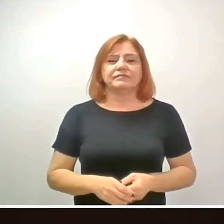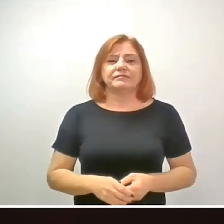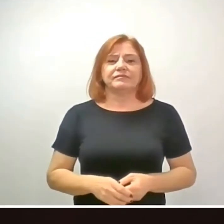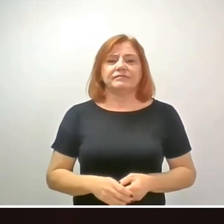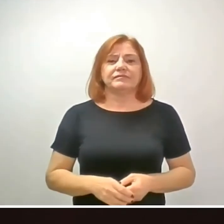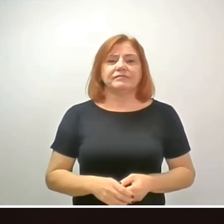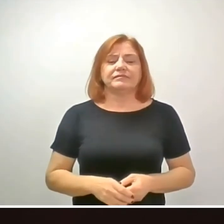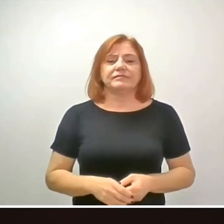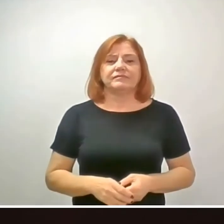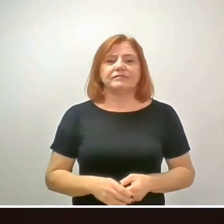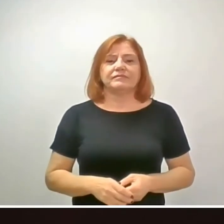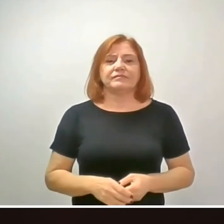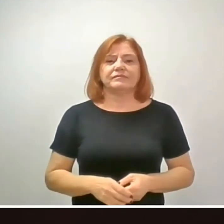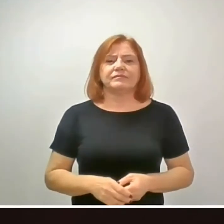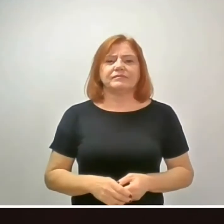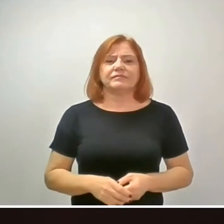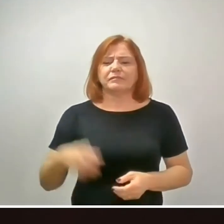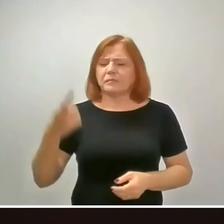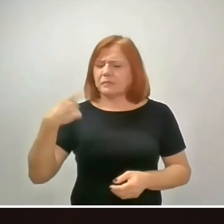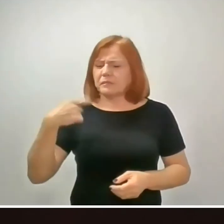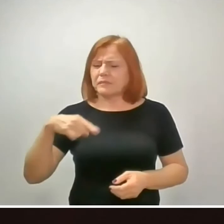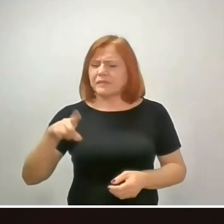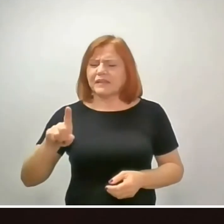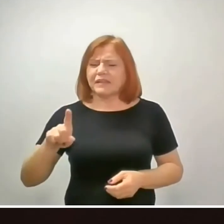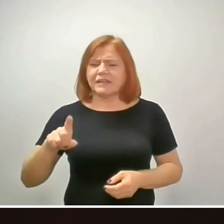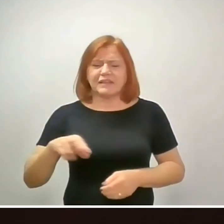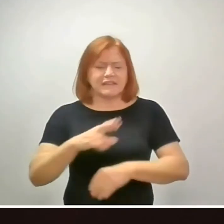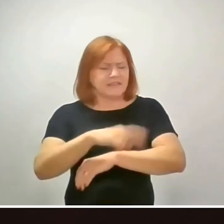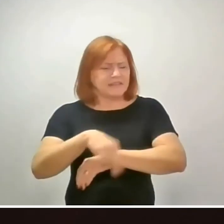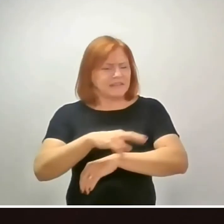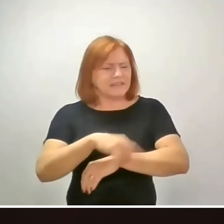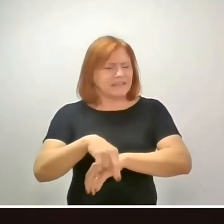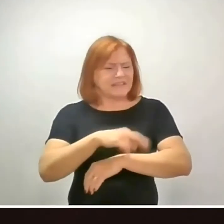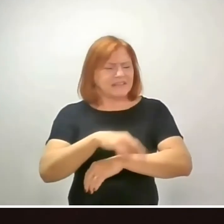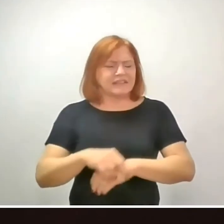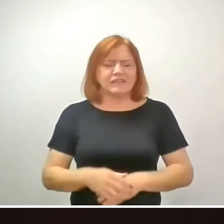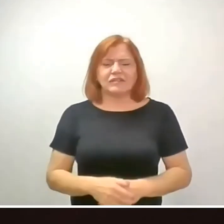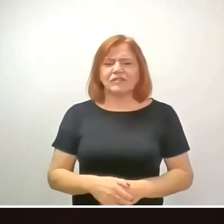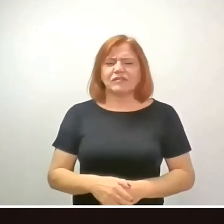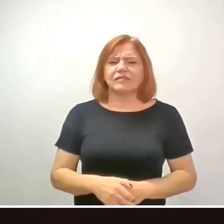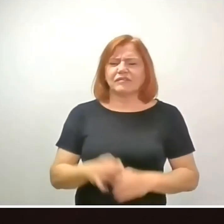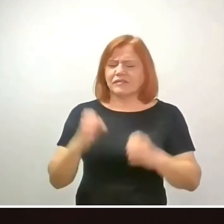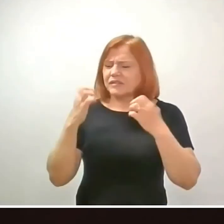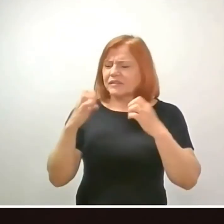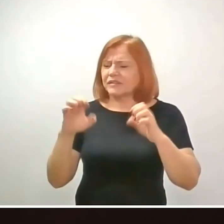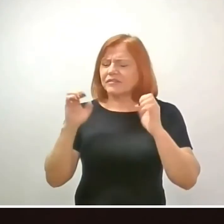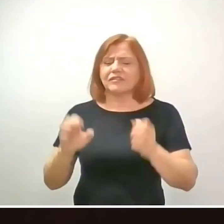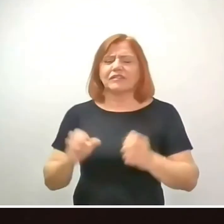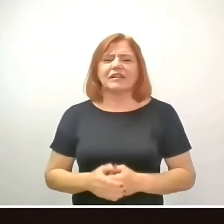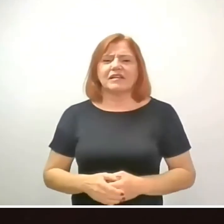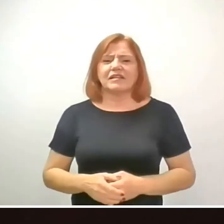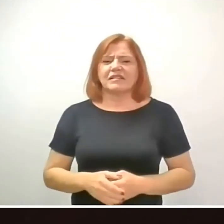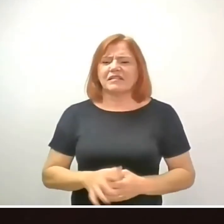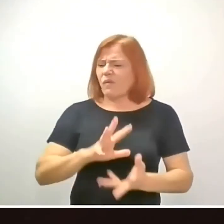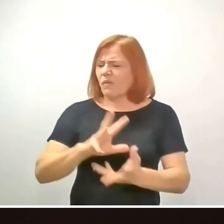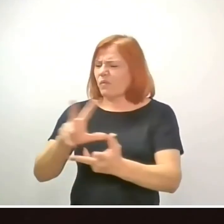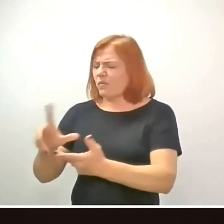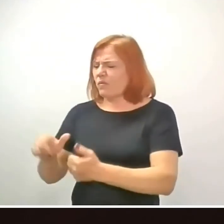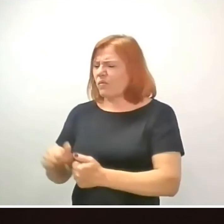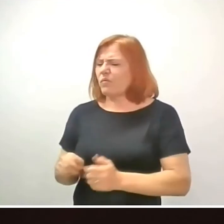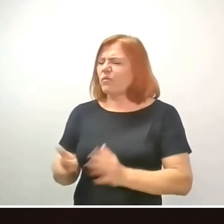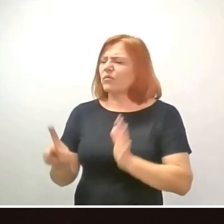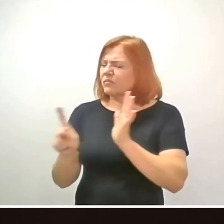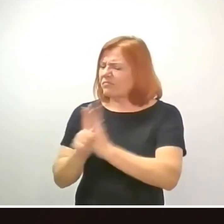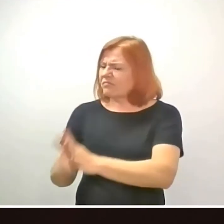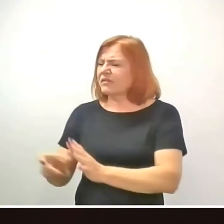invadir nas ruas, no reino. Irmão, nas ruas é o mundo é de Satanás, o príncipe